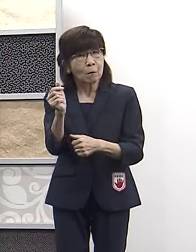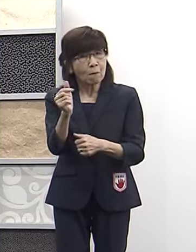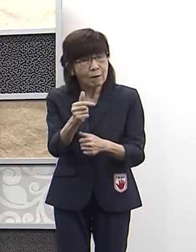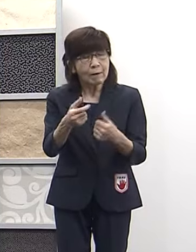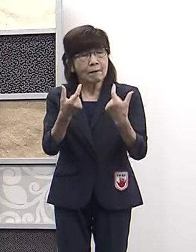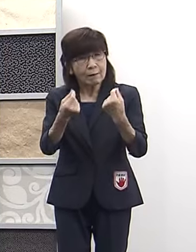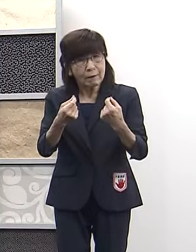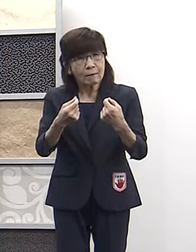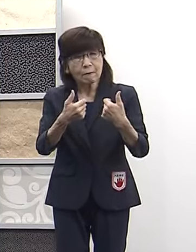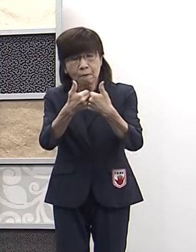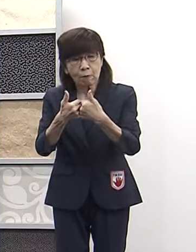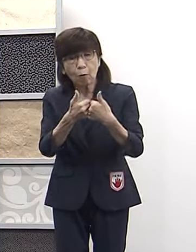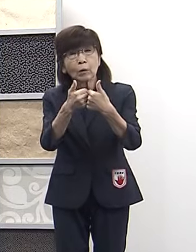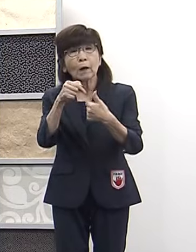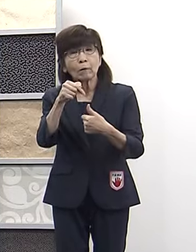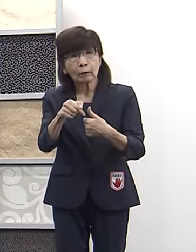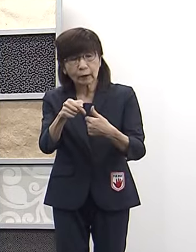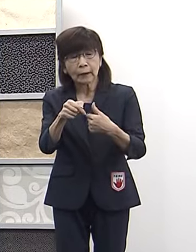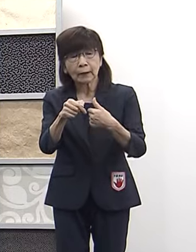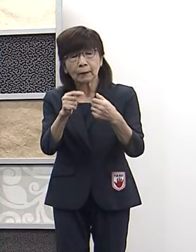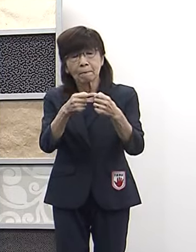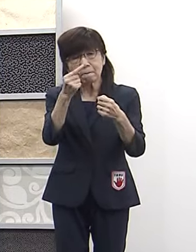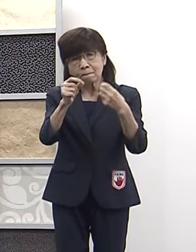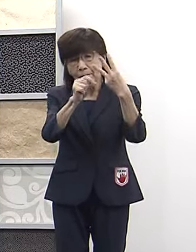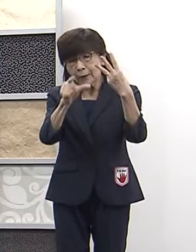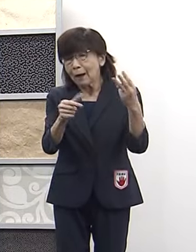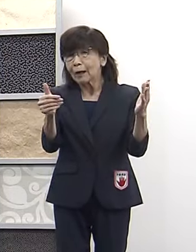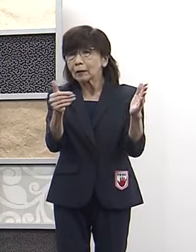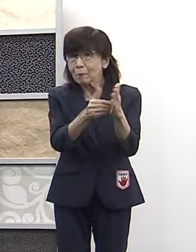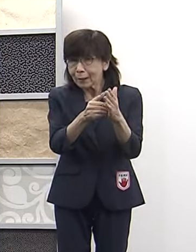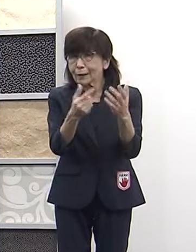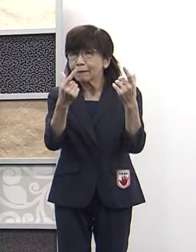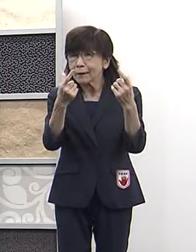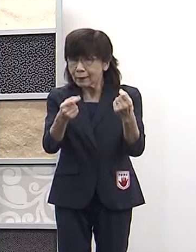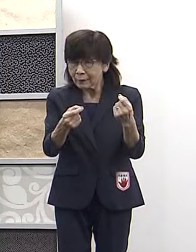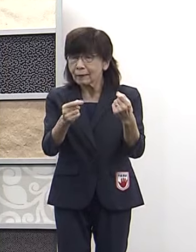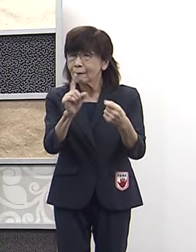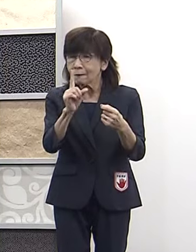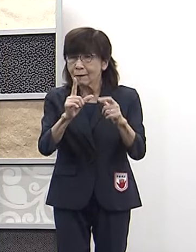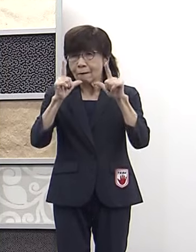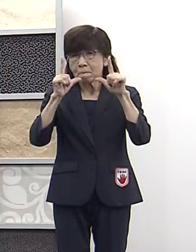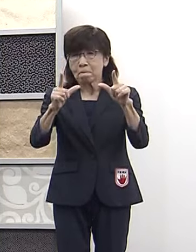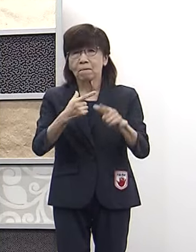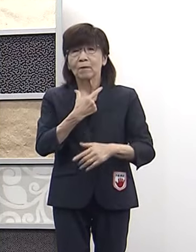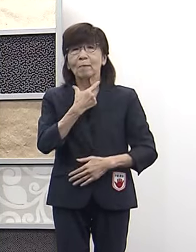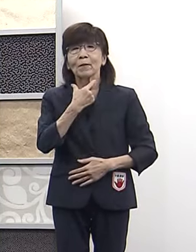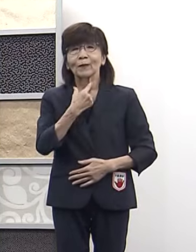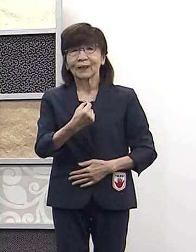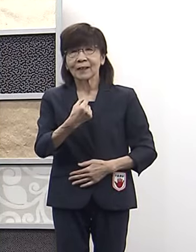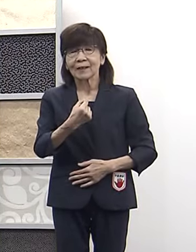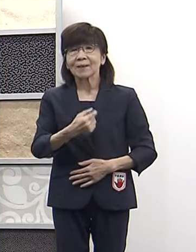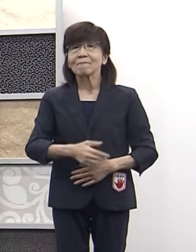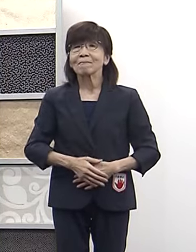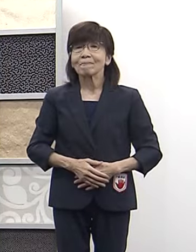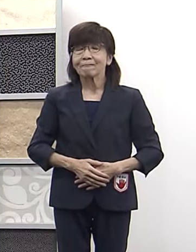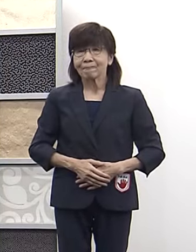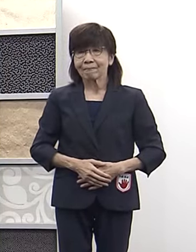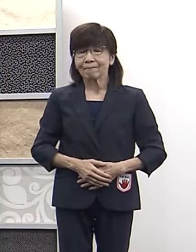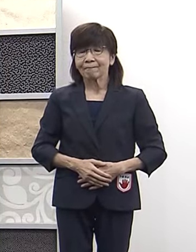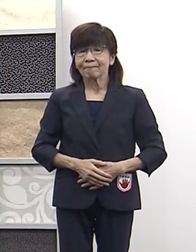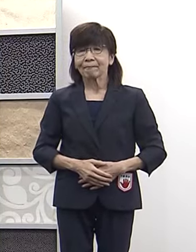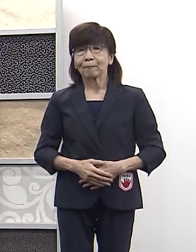論を進め、年度内には何がしかの結論、成果を出してまいりたいと思います。本件は